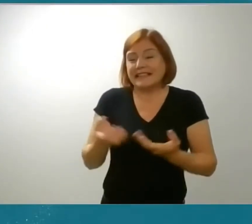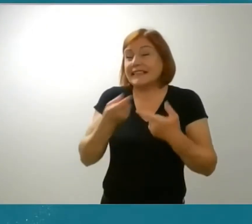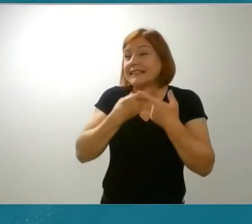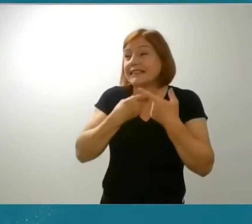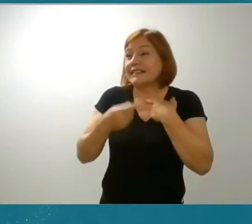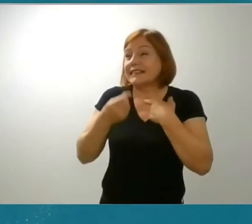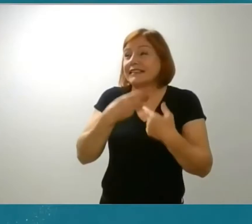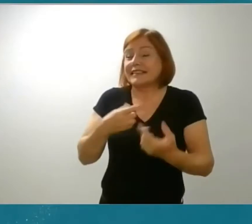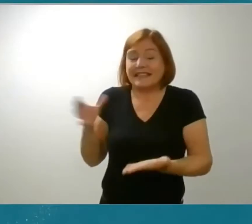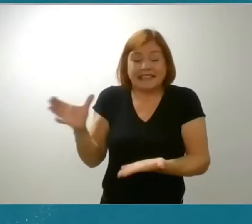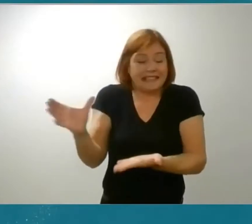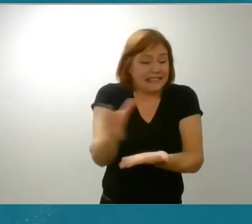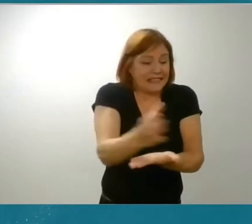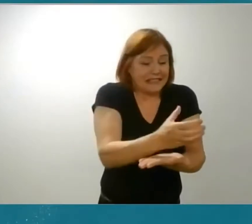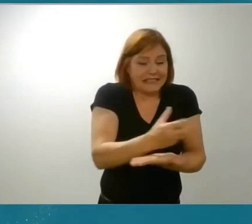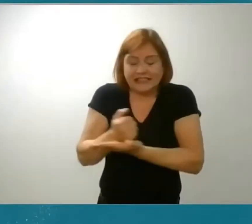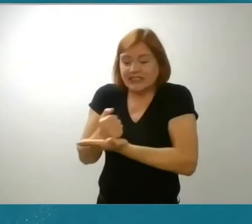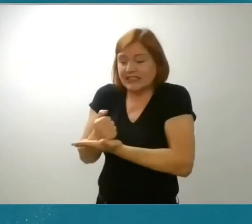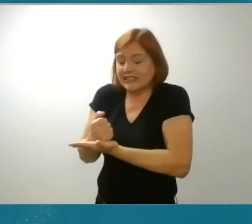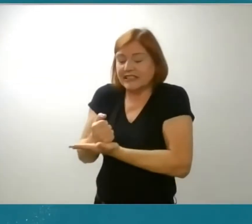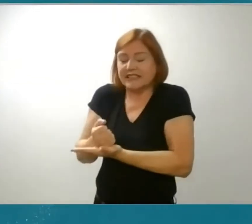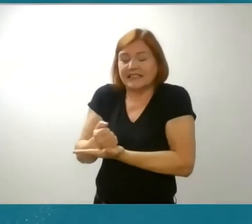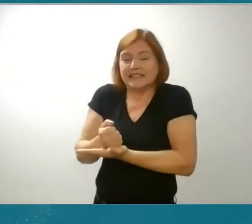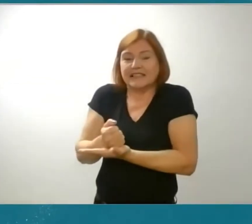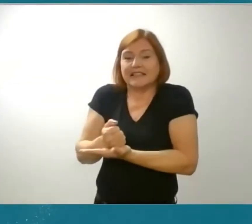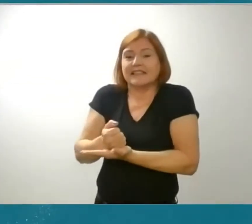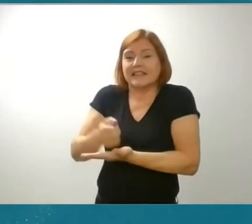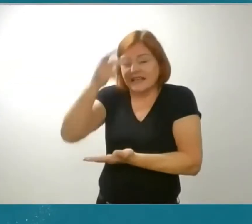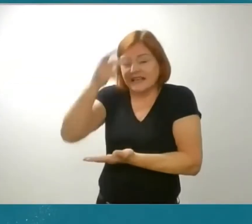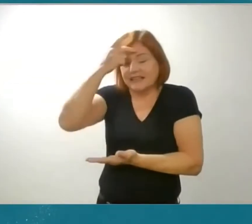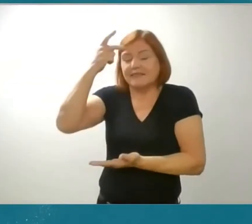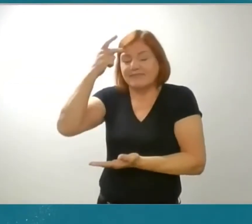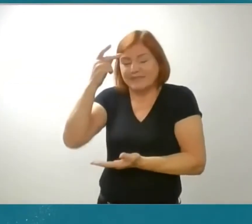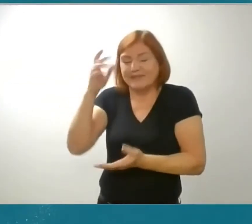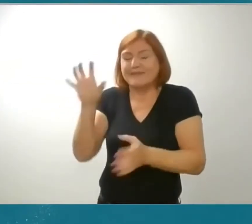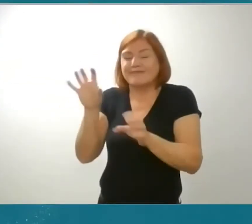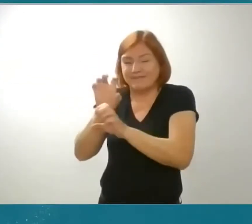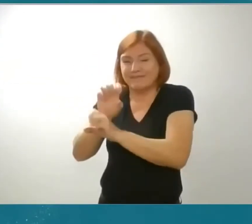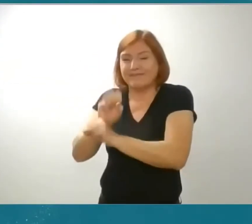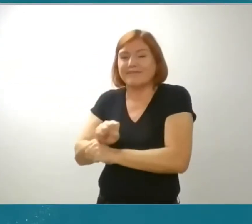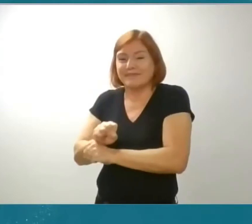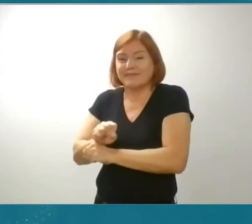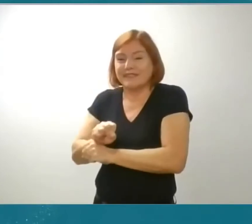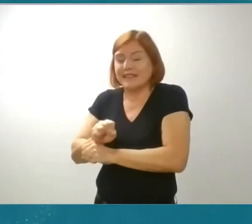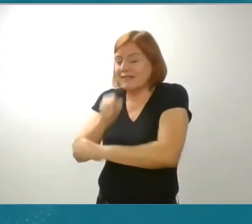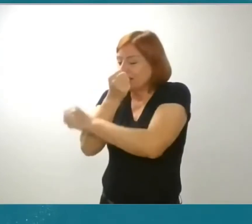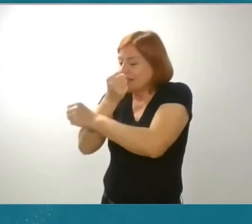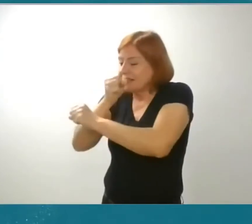Aonde? Primeiramente aqui. E aos que viviam na região da sombra da morte,